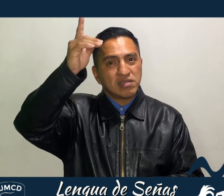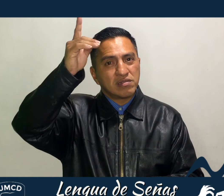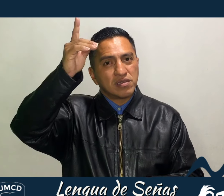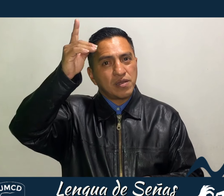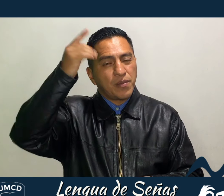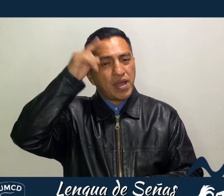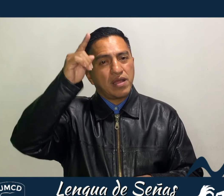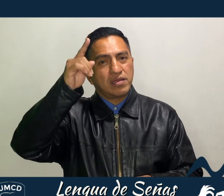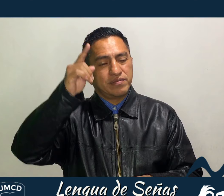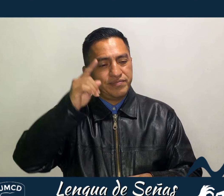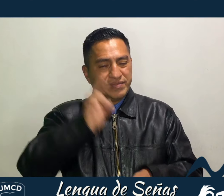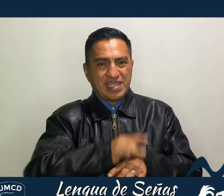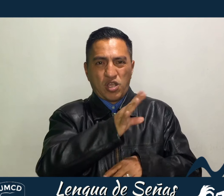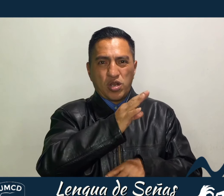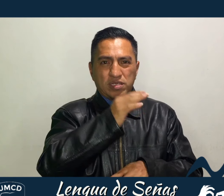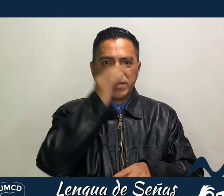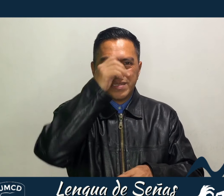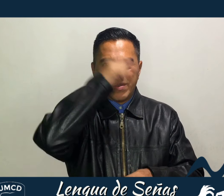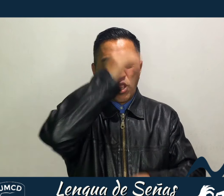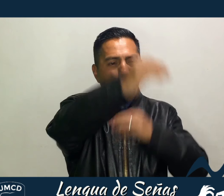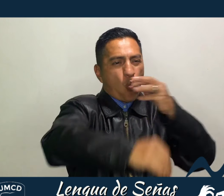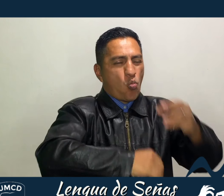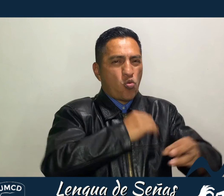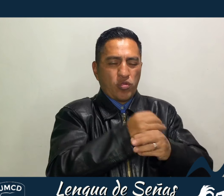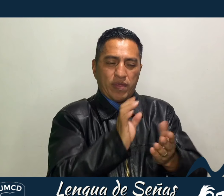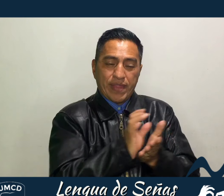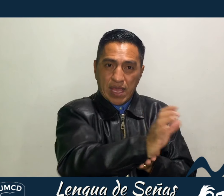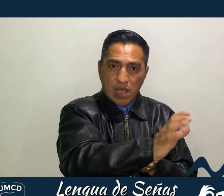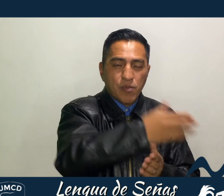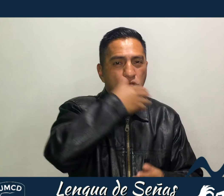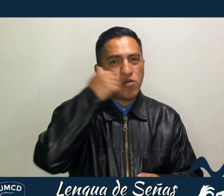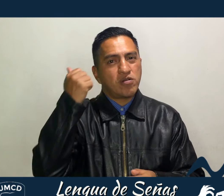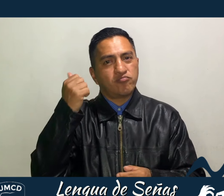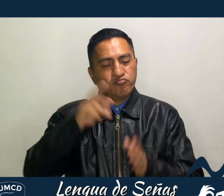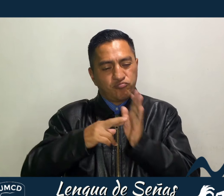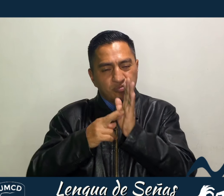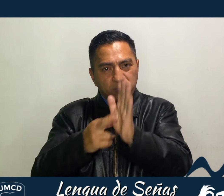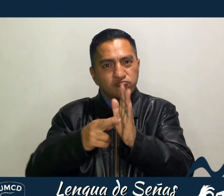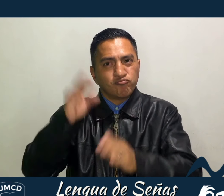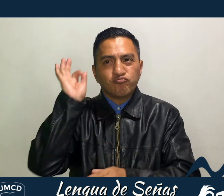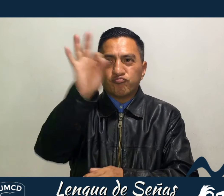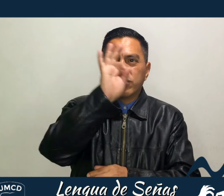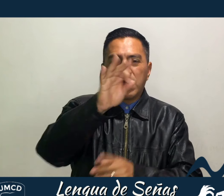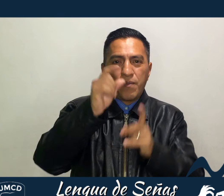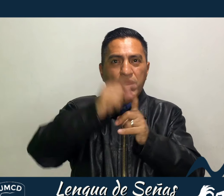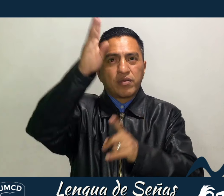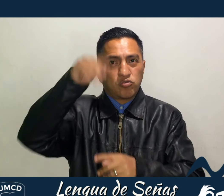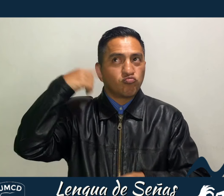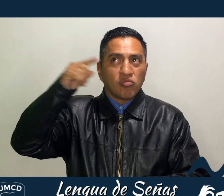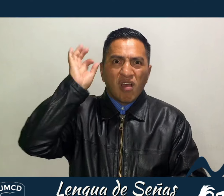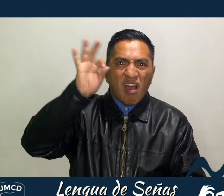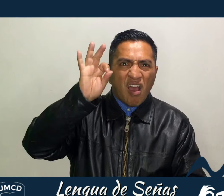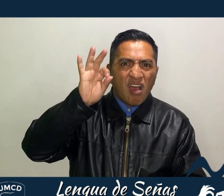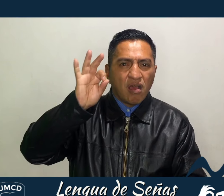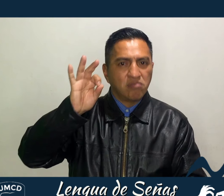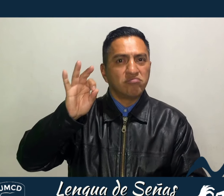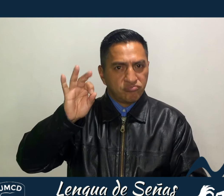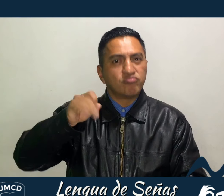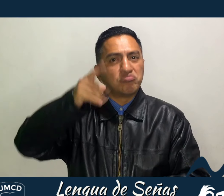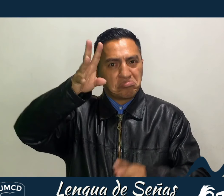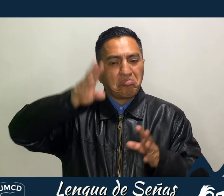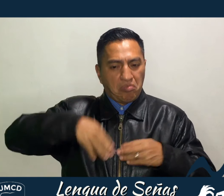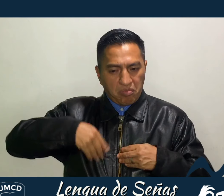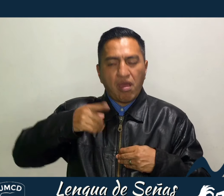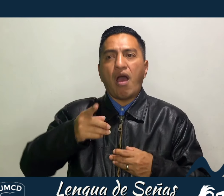decidido esconderse para la sabiduría humana y en cambio revelarse por medio de la locura de la predicación de la